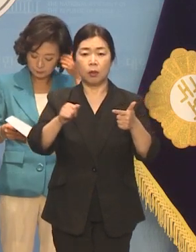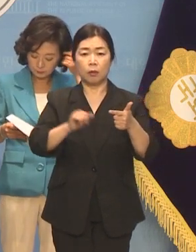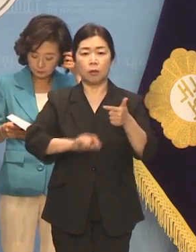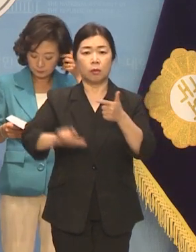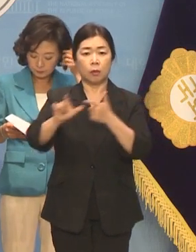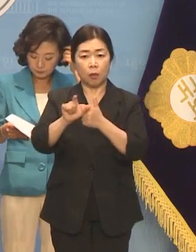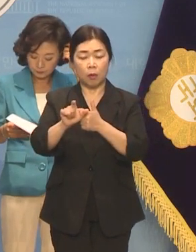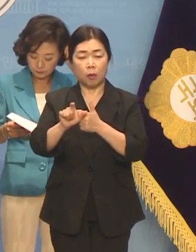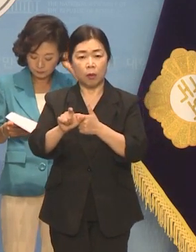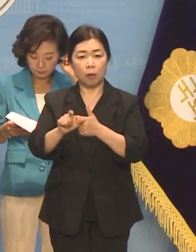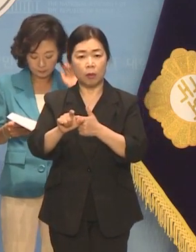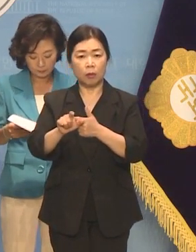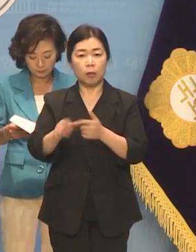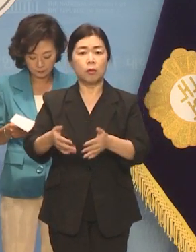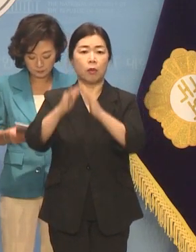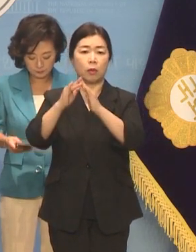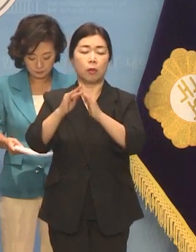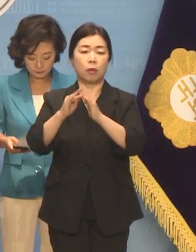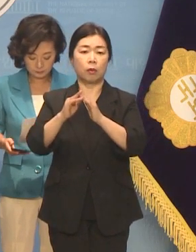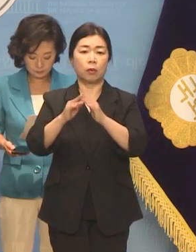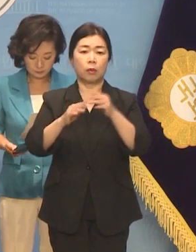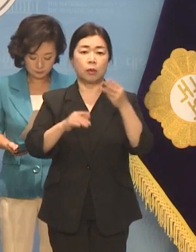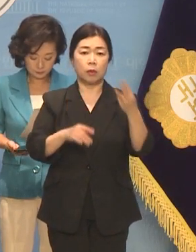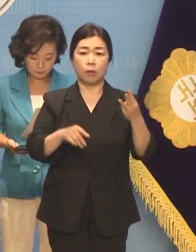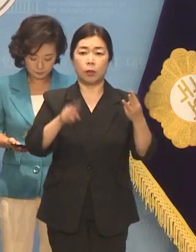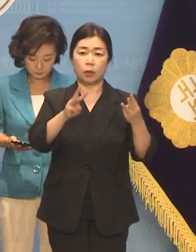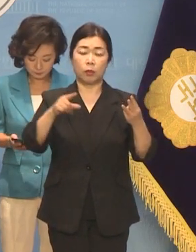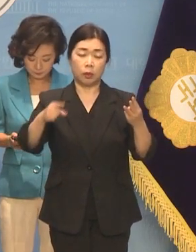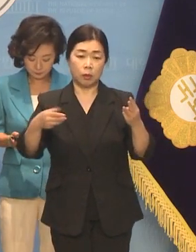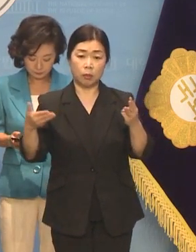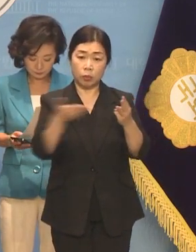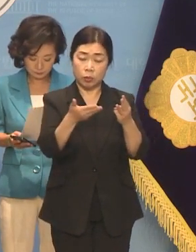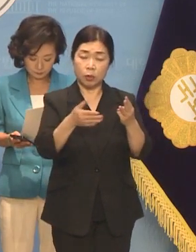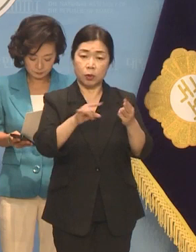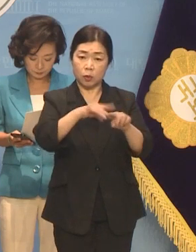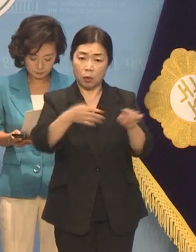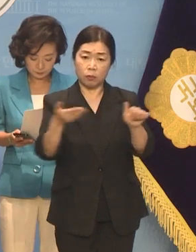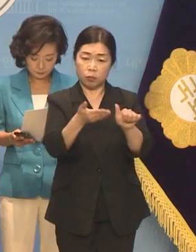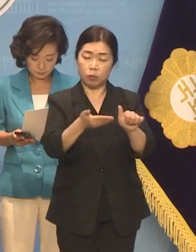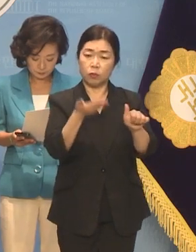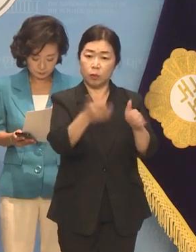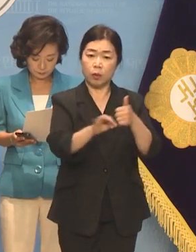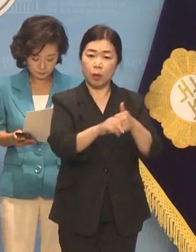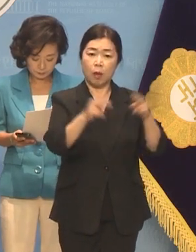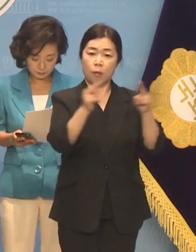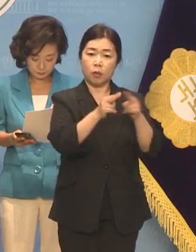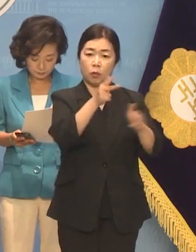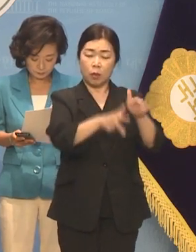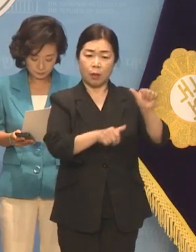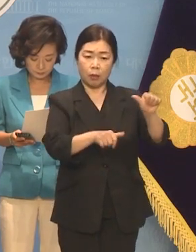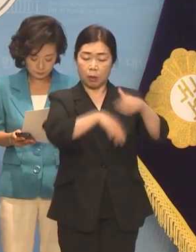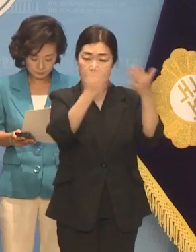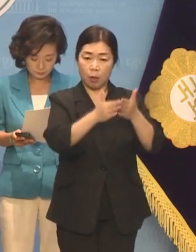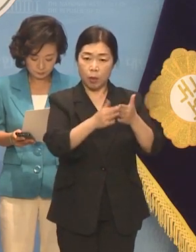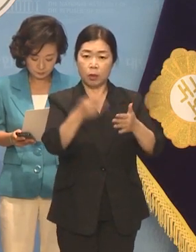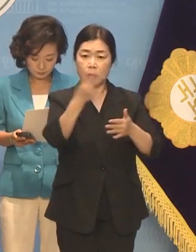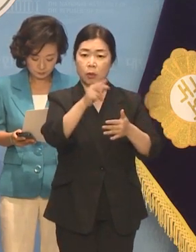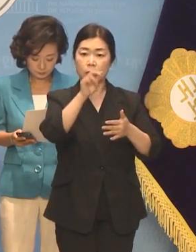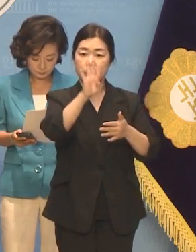소요 전력을 공급하고 반도체 공장 5개가 모두 가동에 들어가는